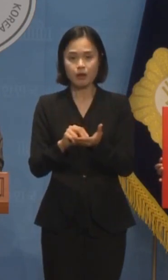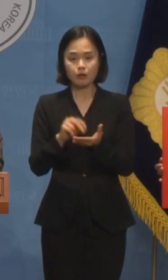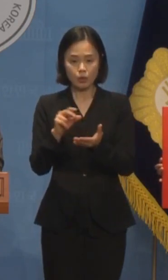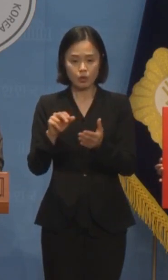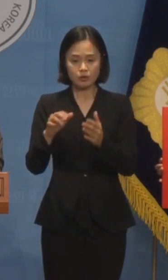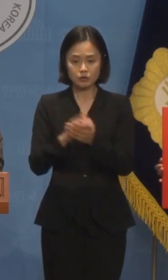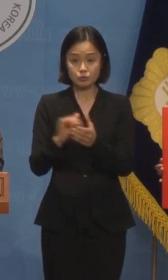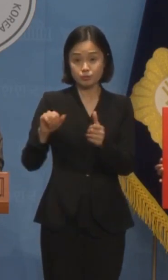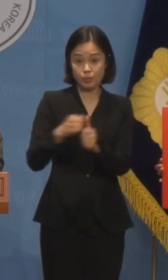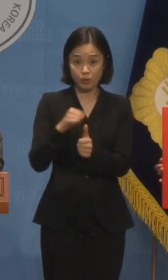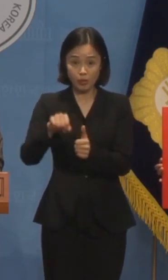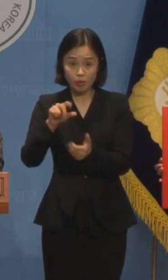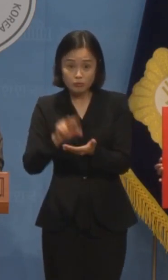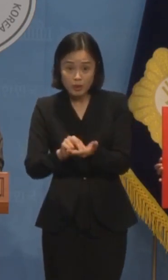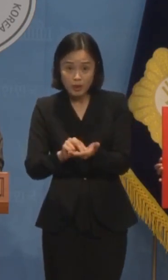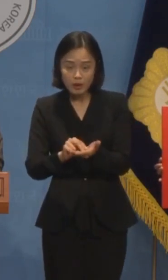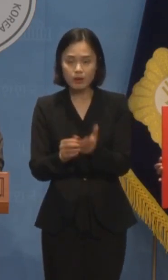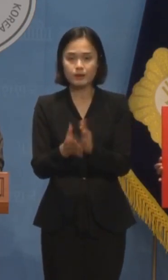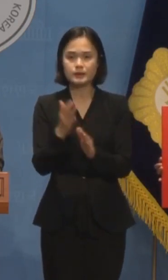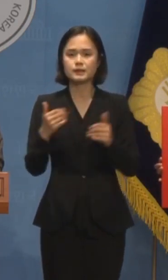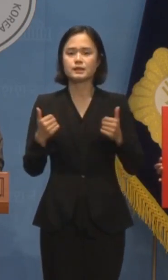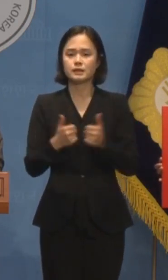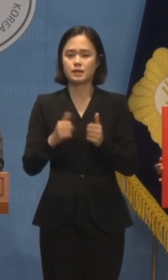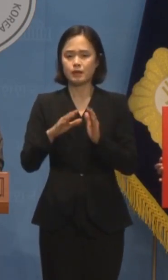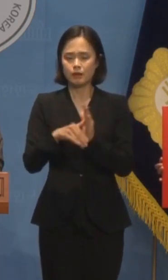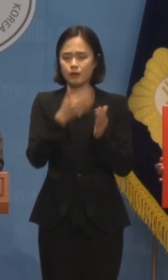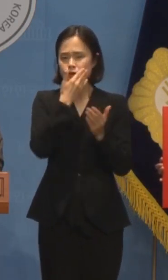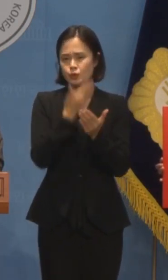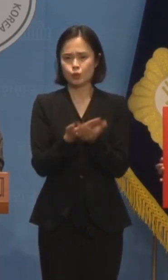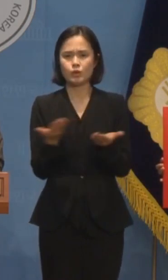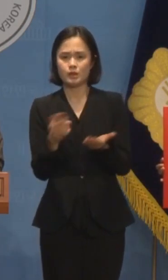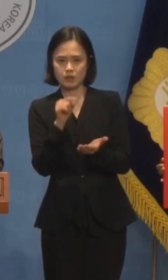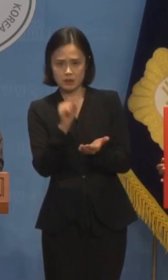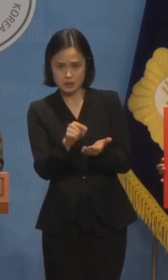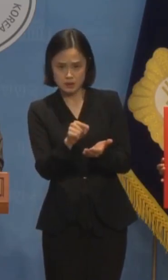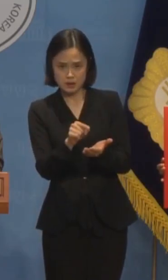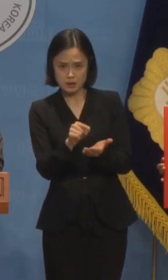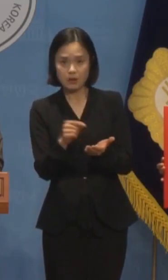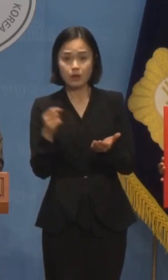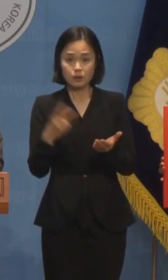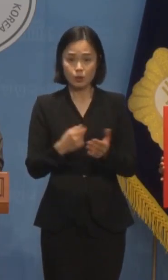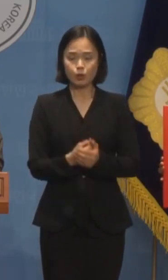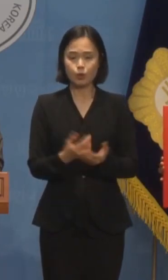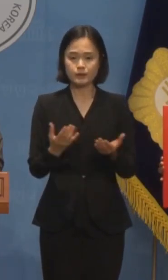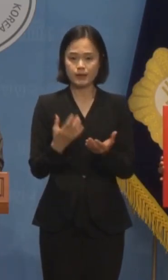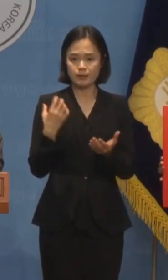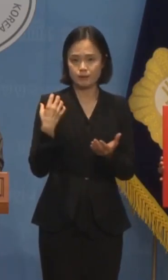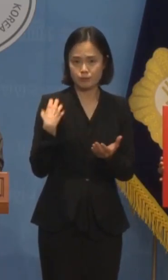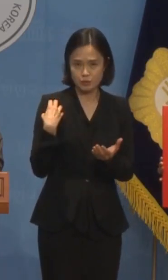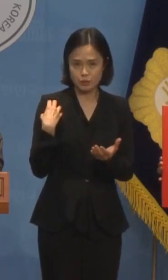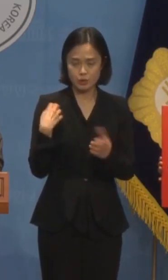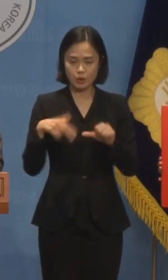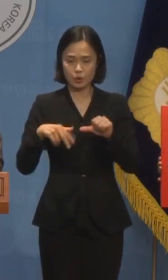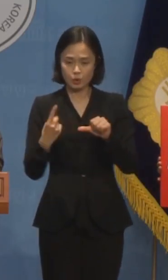및 대책에 관한 조례 제4조의 시장의 책무, 제5조의 학교폭력